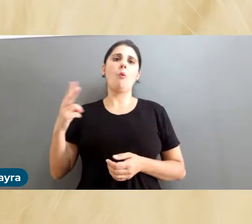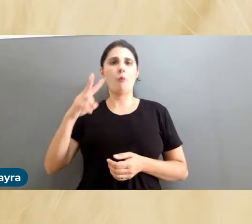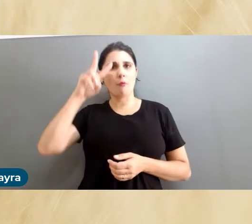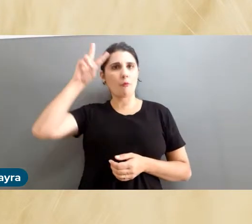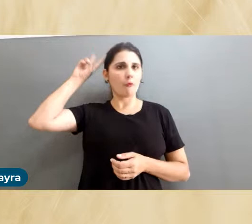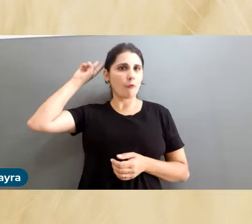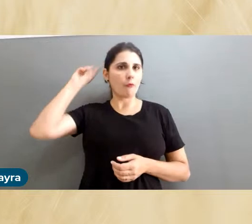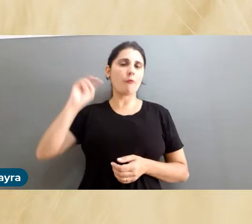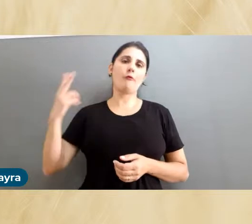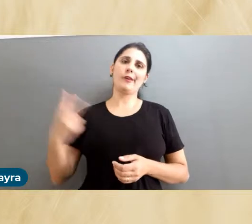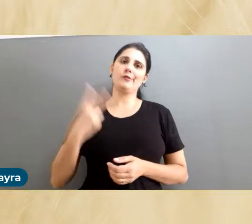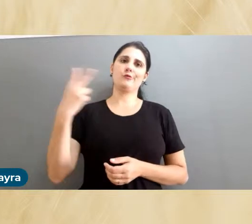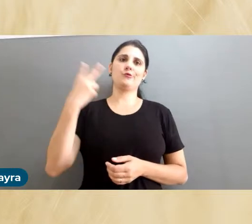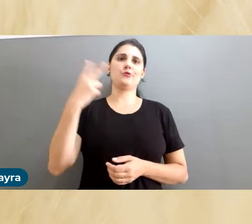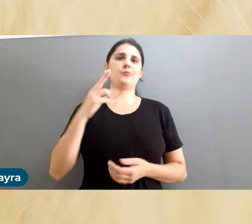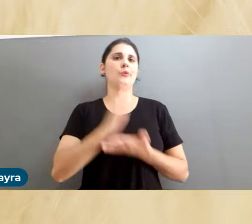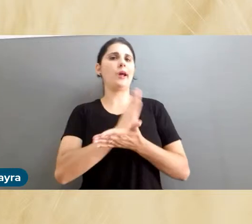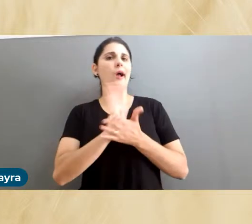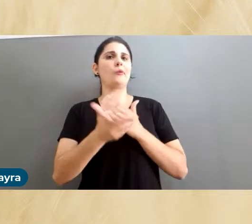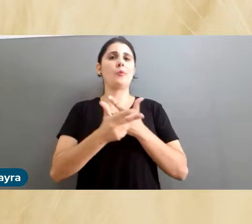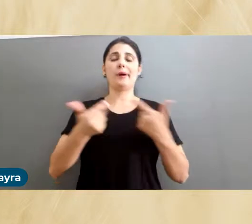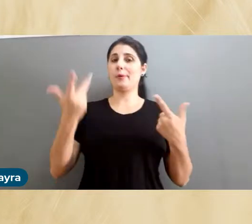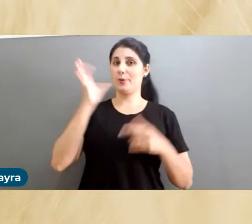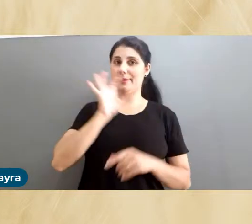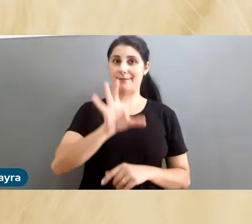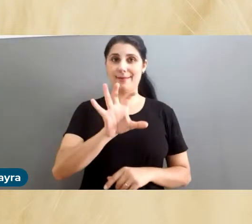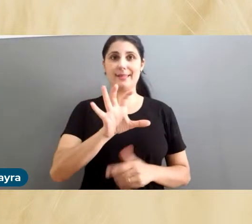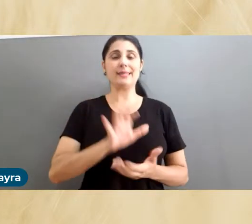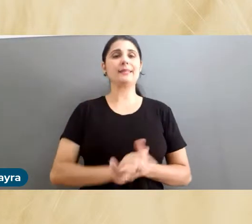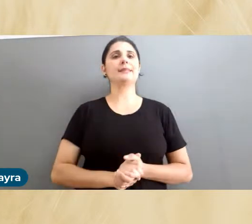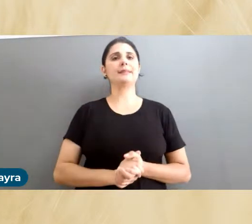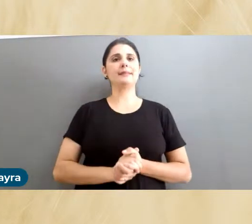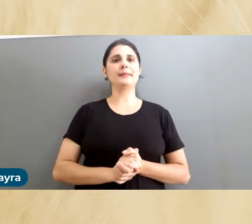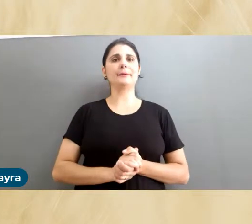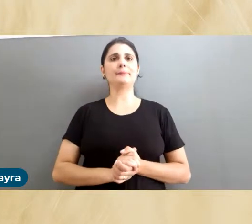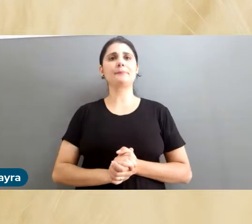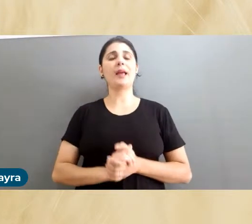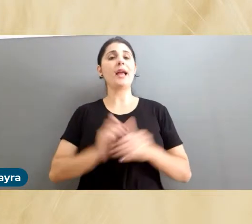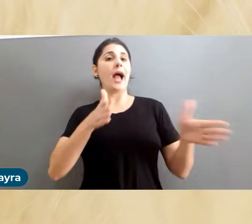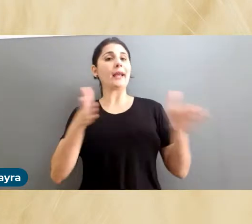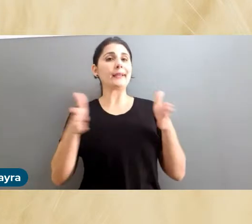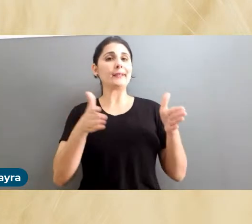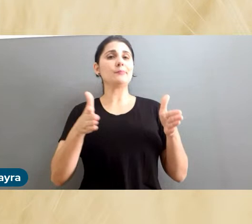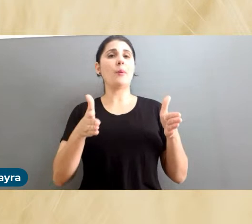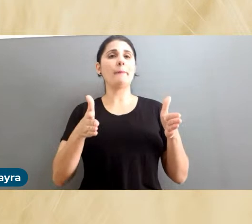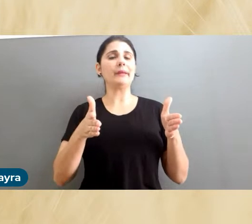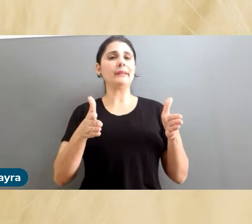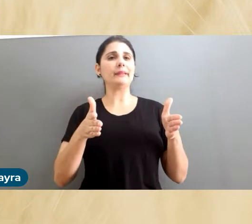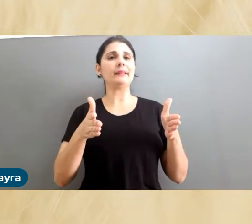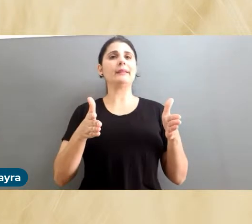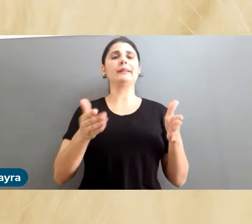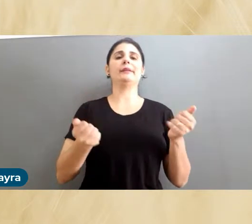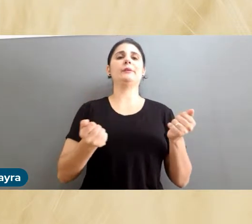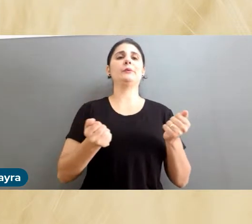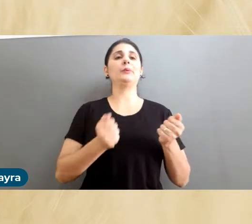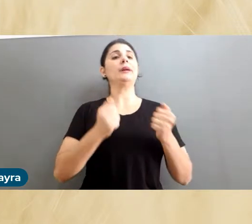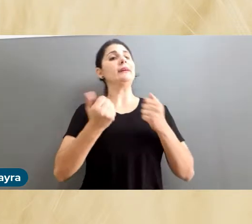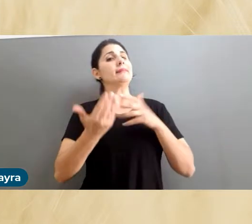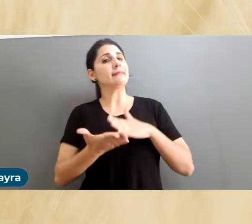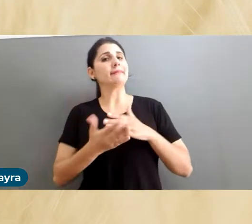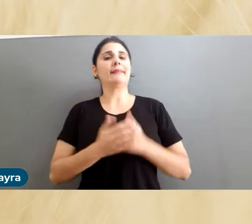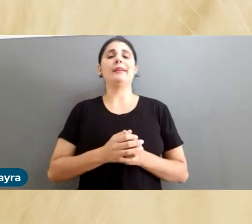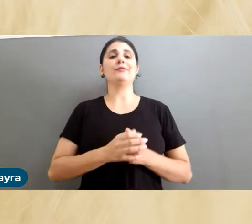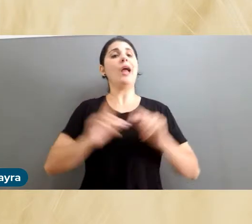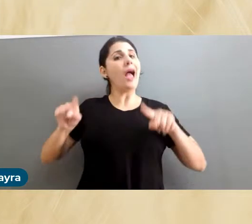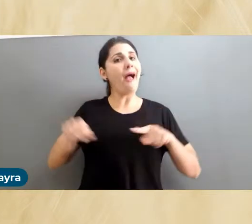passar por um determinado nível, ou alcançar algum título, aqueles momentos de avaliação, de teste, são